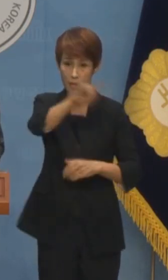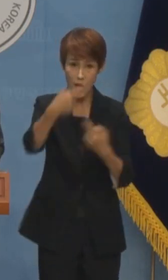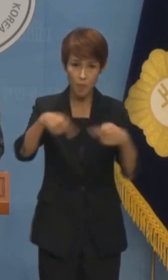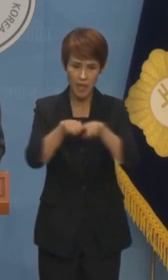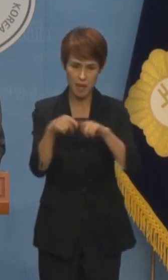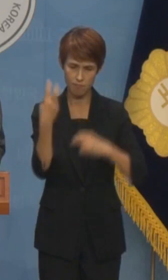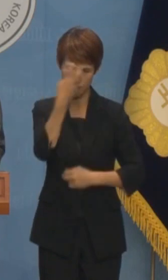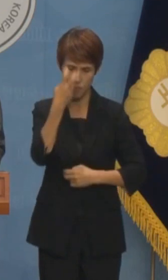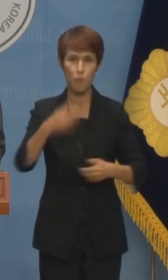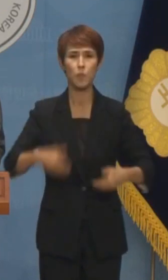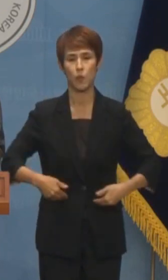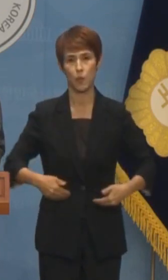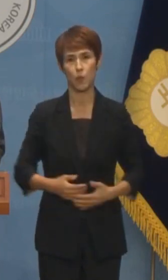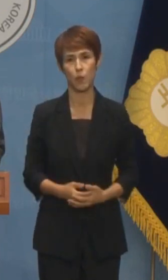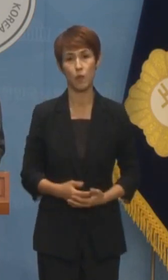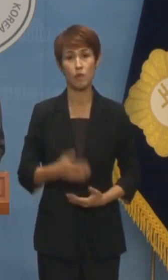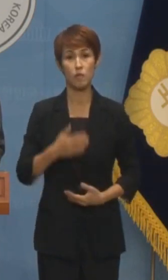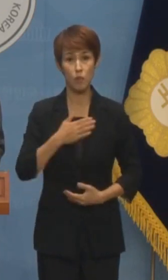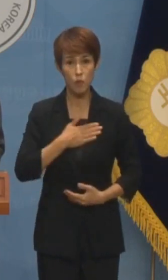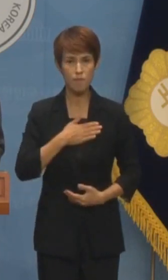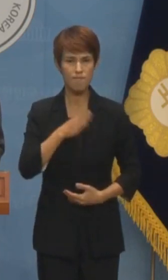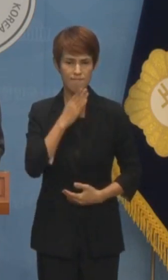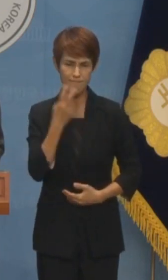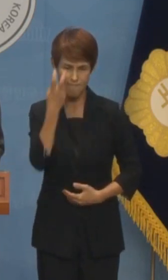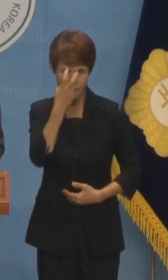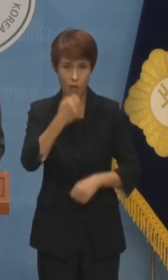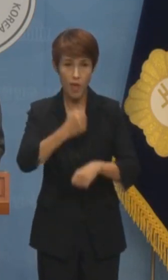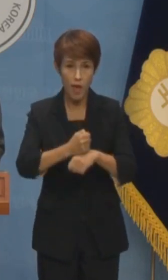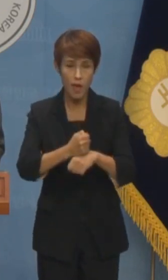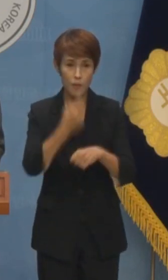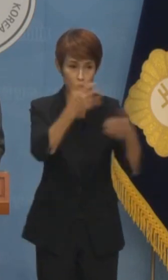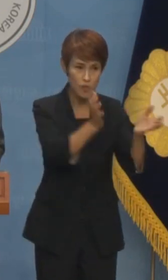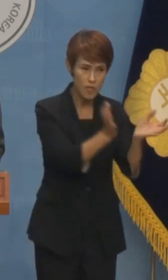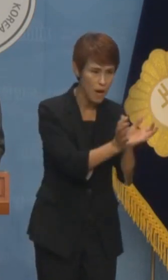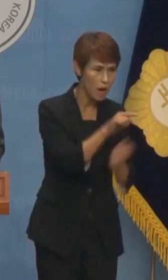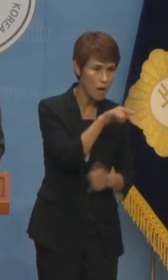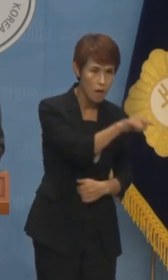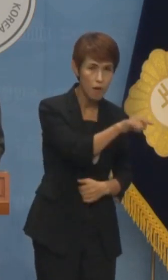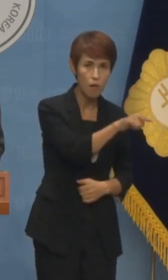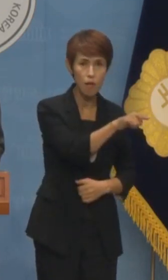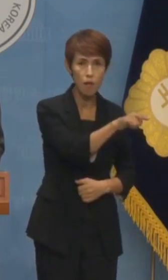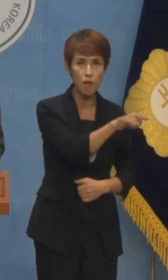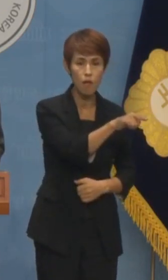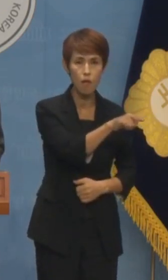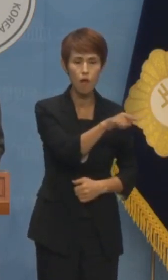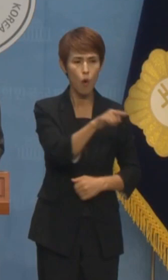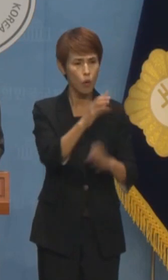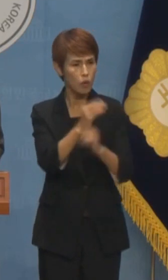저 역시 제보 공작의 실체는 물론 민주당과 어느 선까지 또